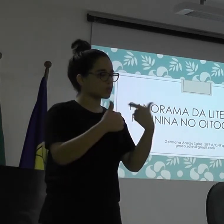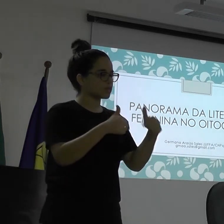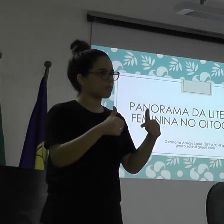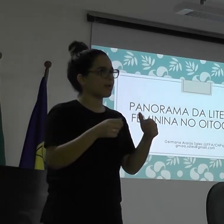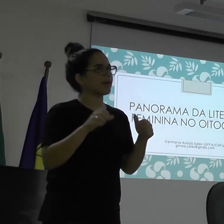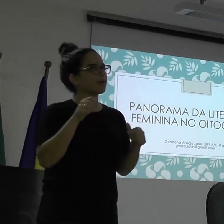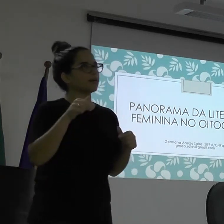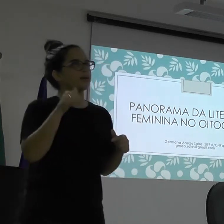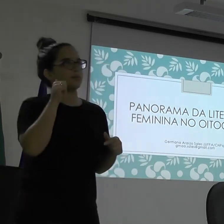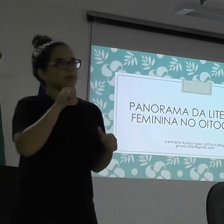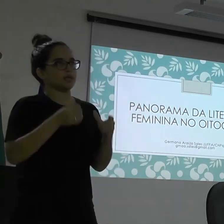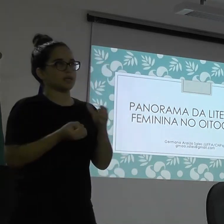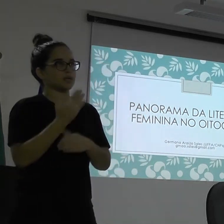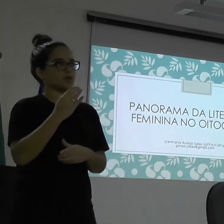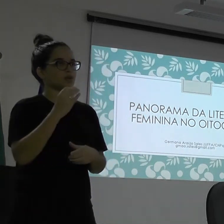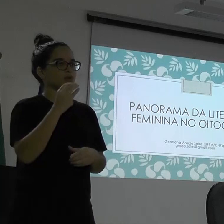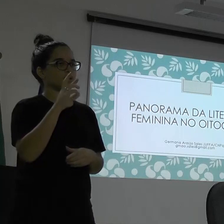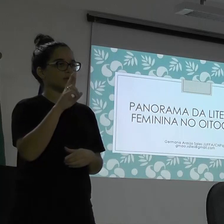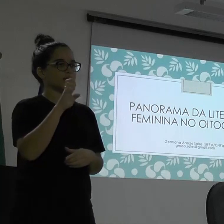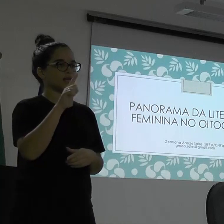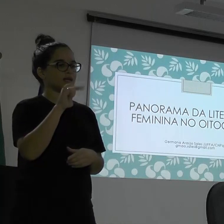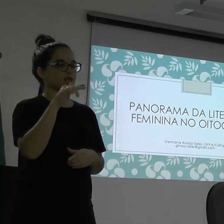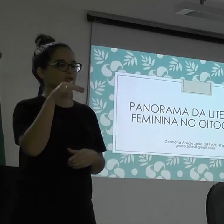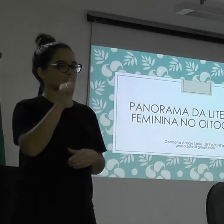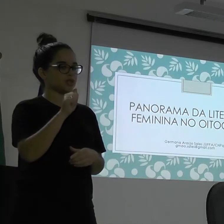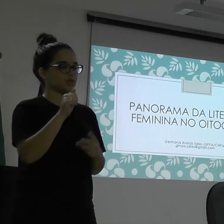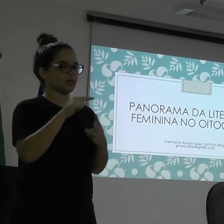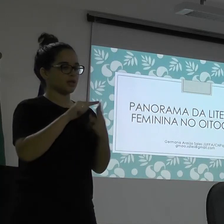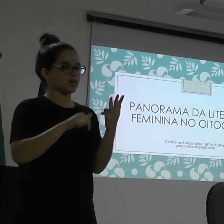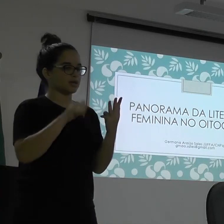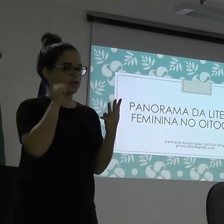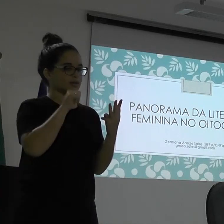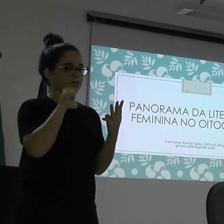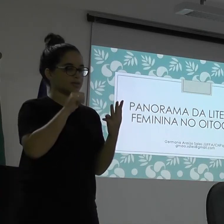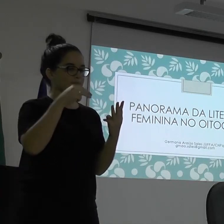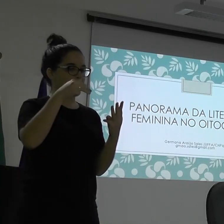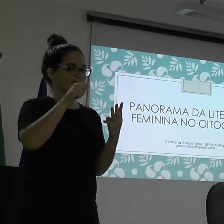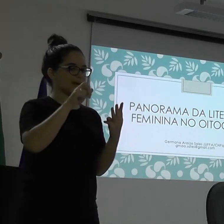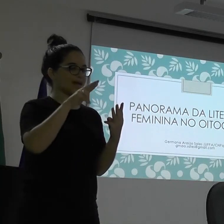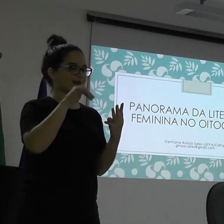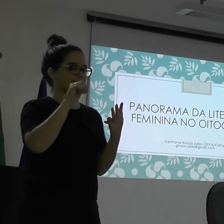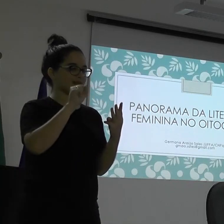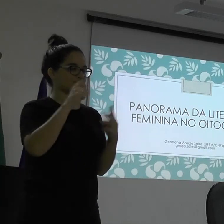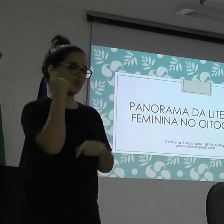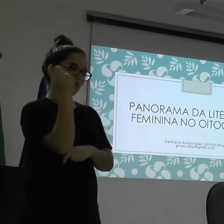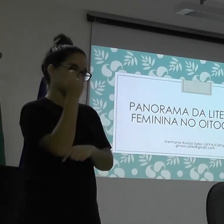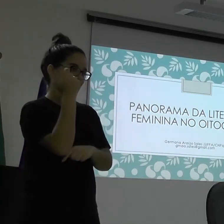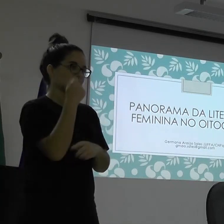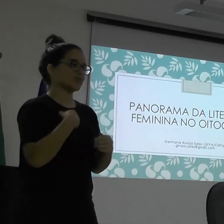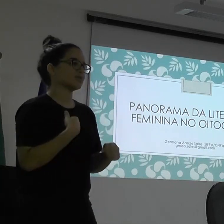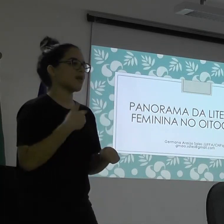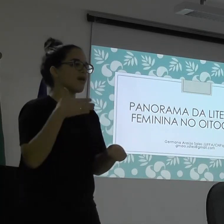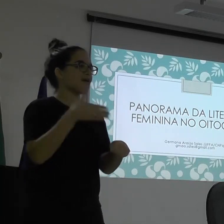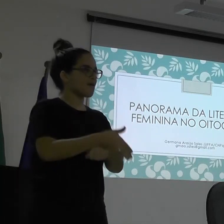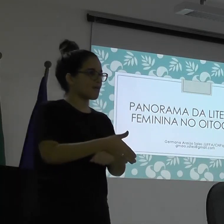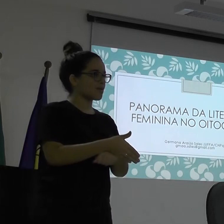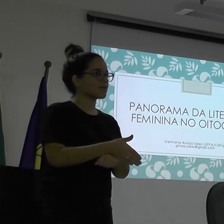Regina Zilberman e as Três Marias do Rio Grande do Sul. Eu entrei no GT em 2004, Maria